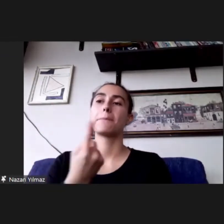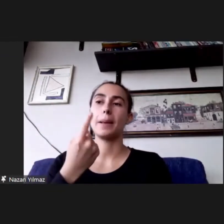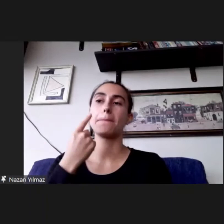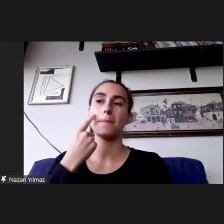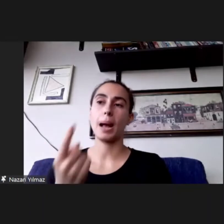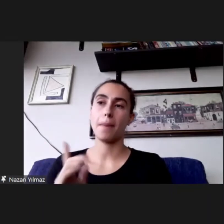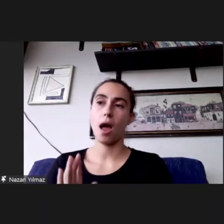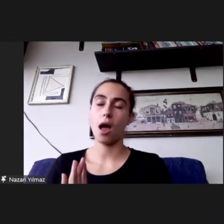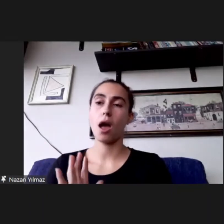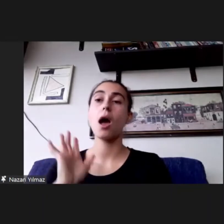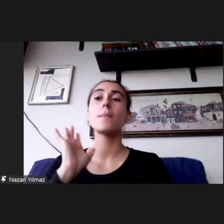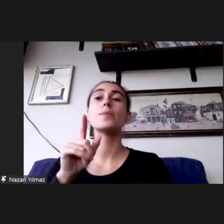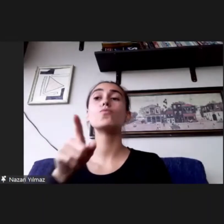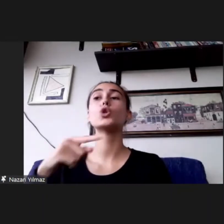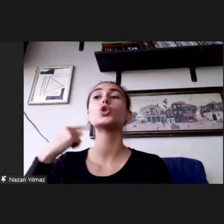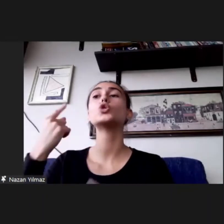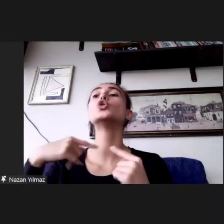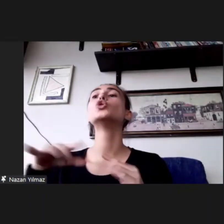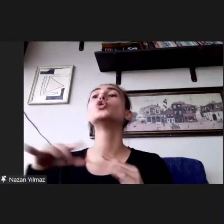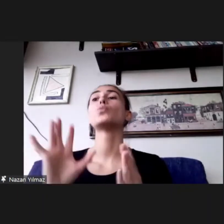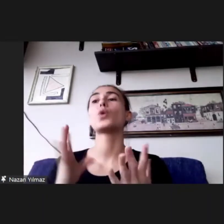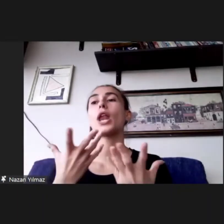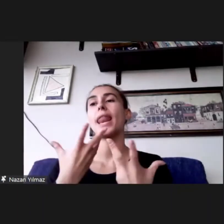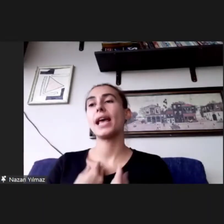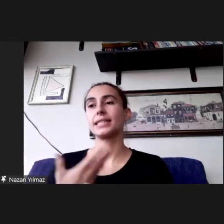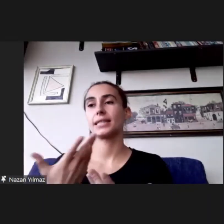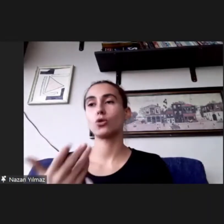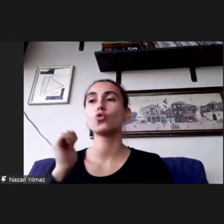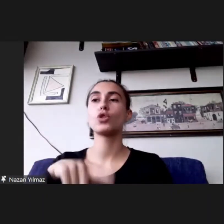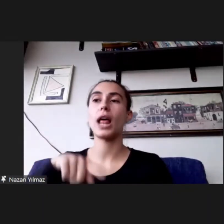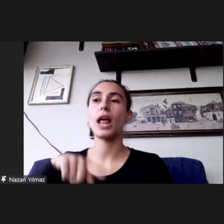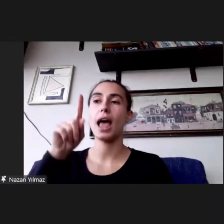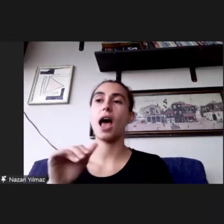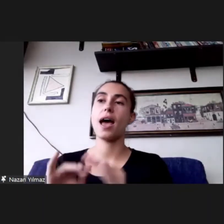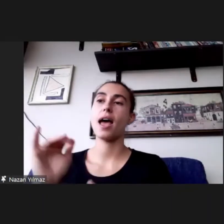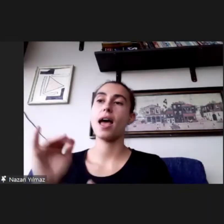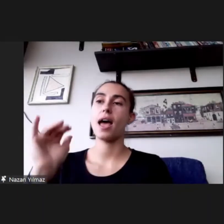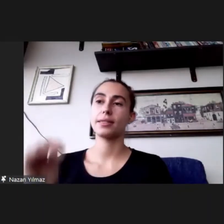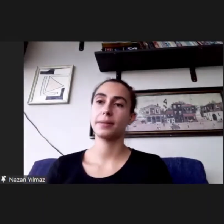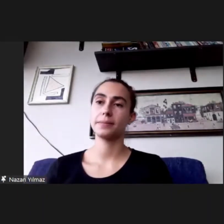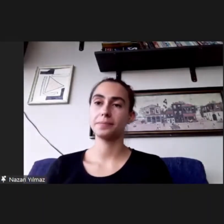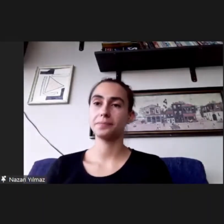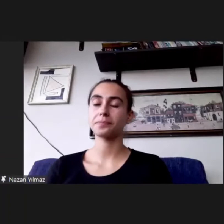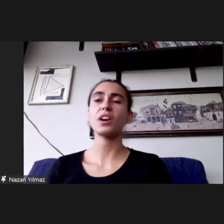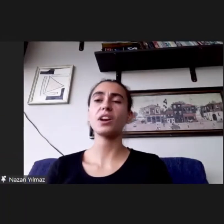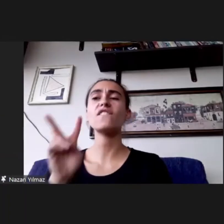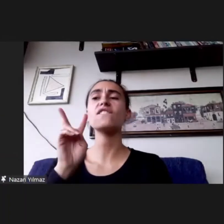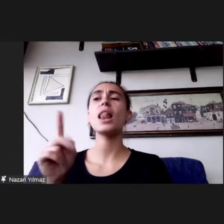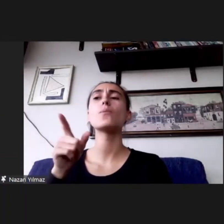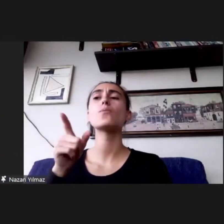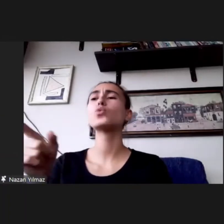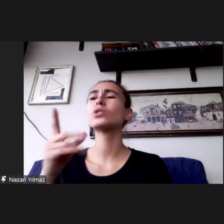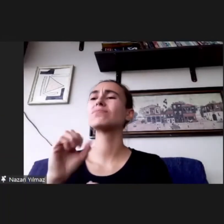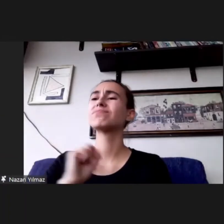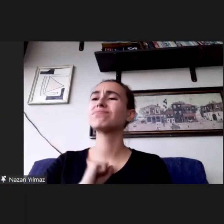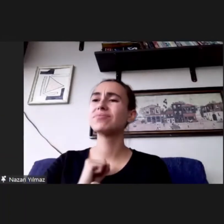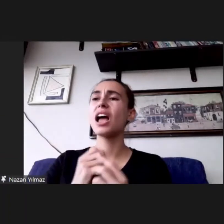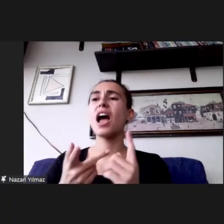bakıma. Fakat böyle düşünülmüyor ne yazık ki gündelik hayatta. Ve velilerin bu kaygılarının